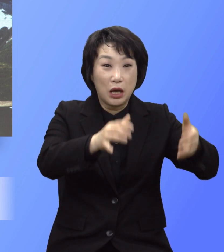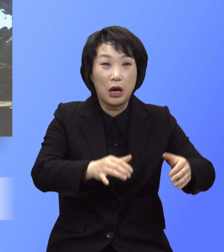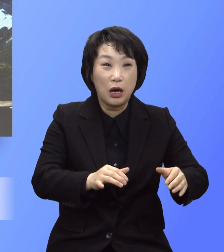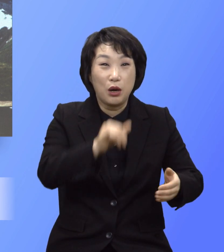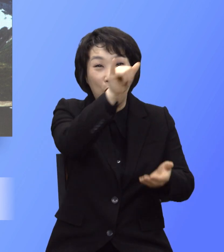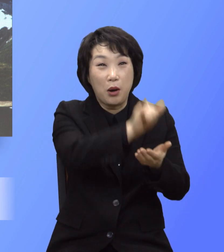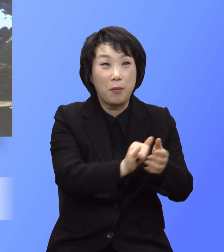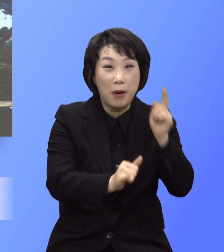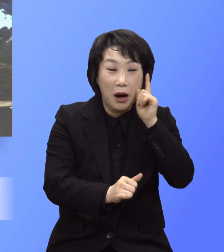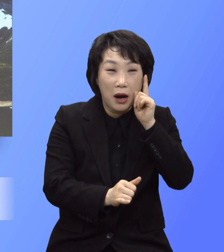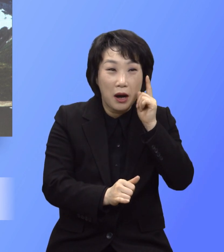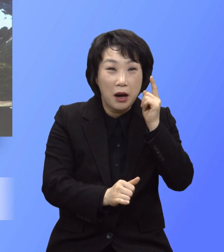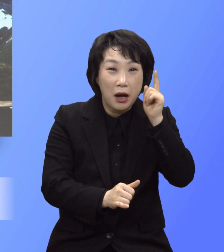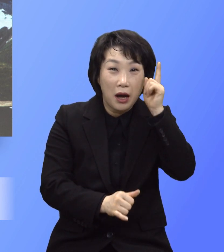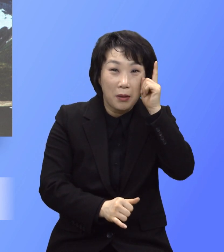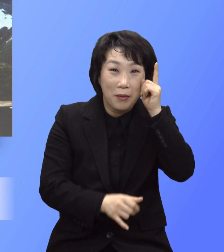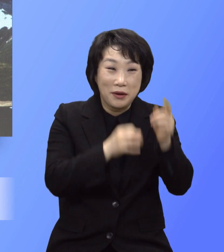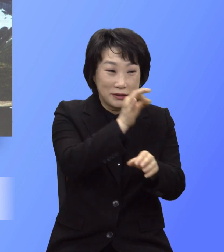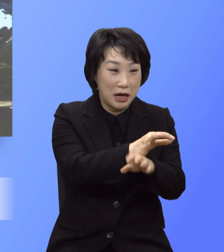하나 사면요.